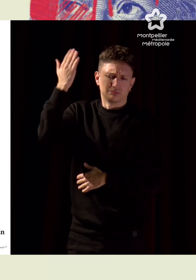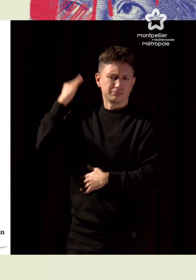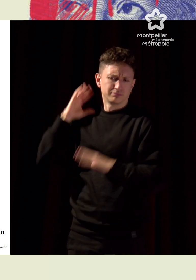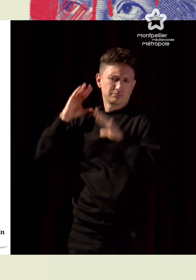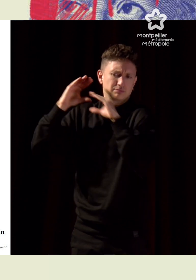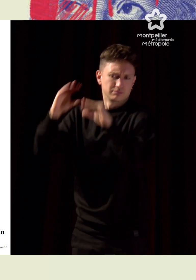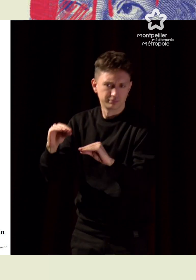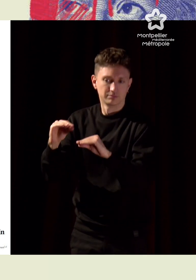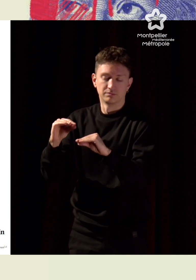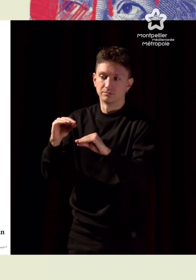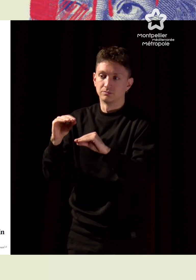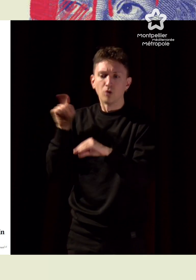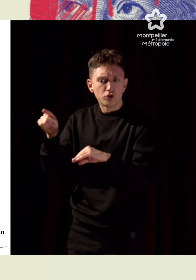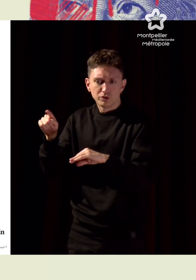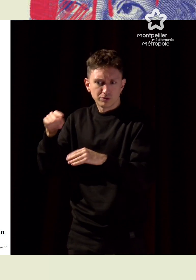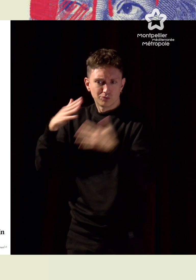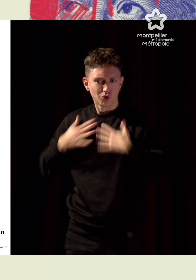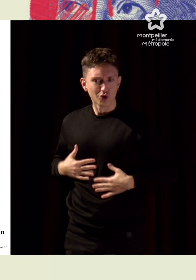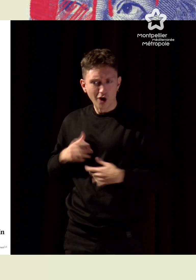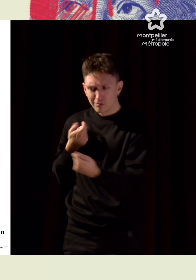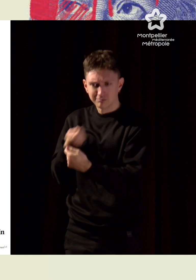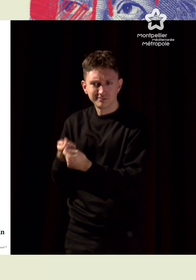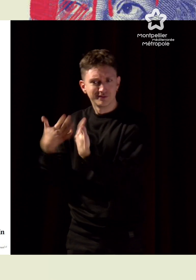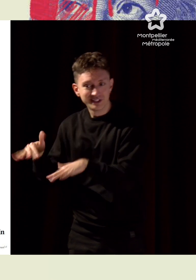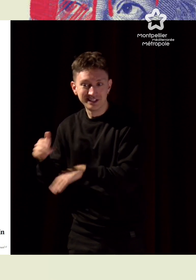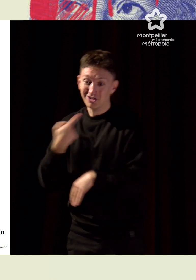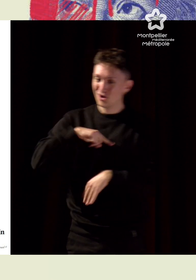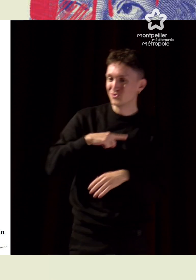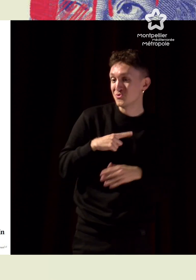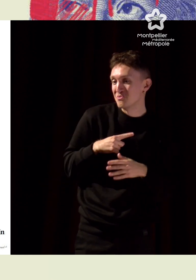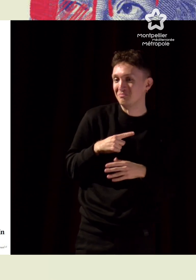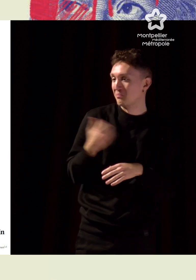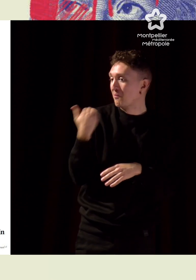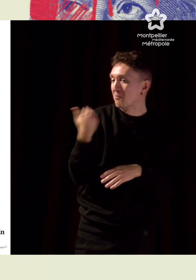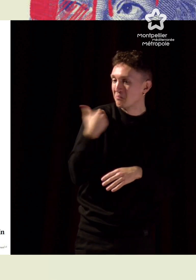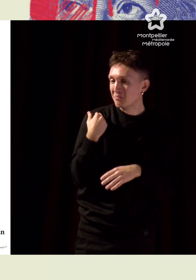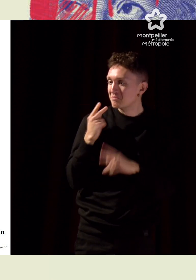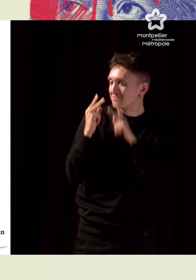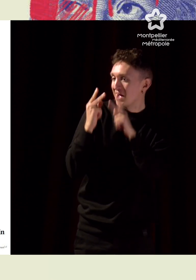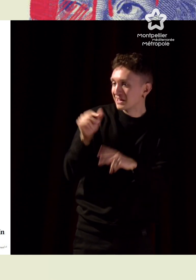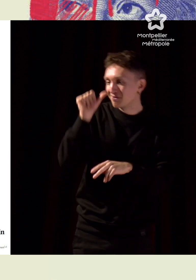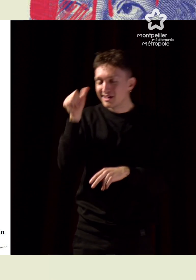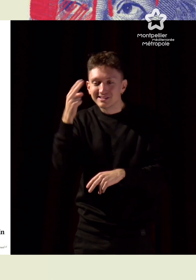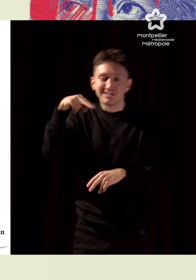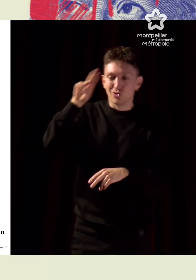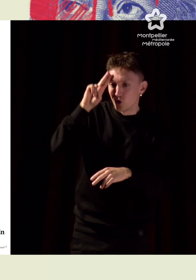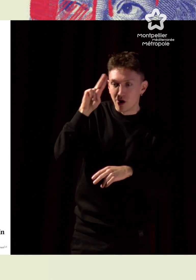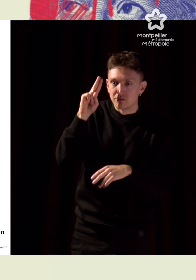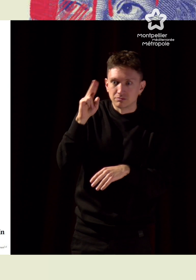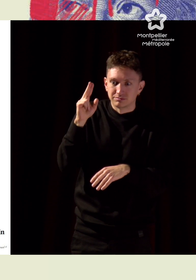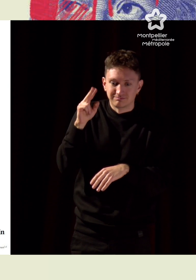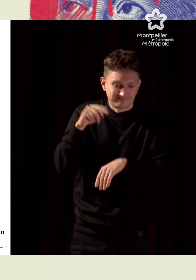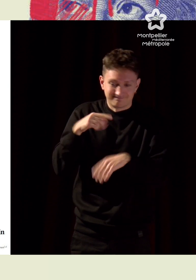sur place. Nous, on arrive, on n'est pas adapté. Une des manières de s'adapter très rapidement, c'est par croisement.